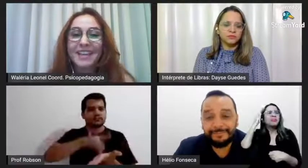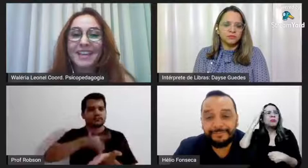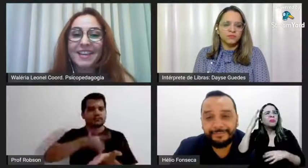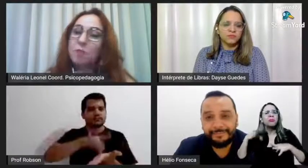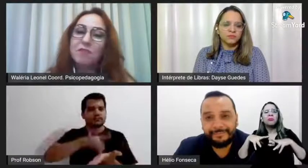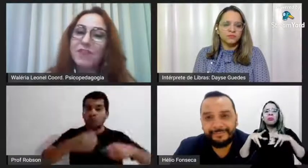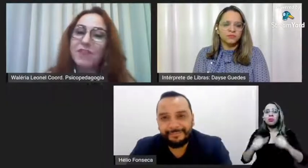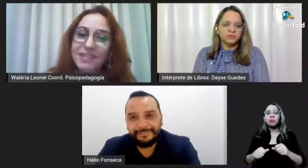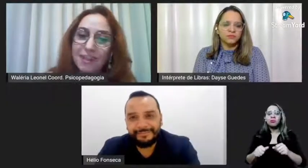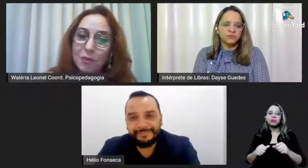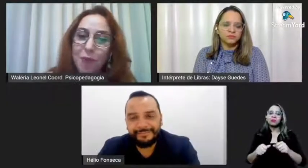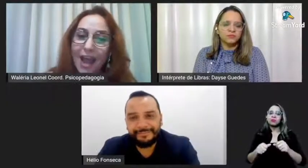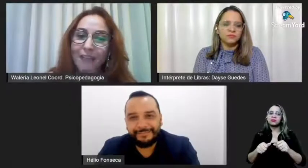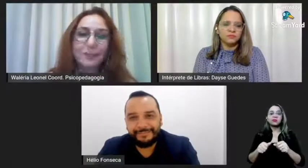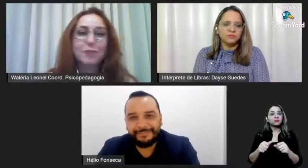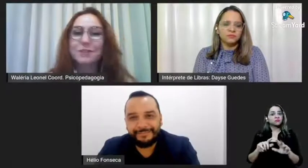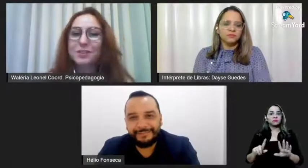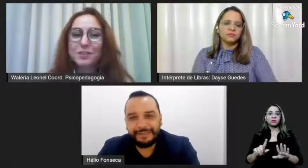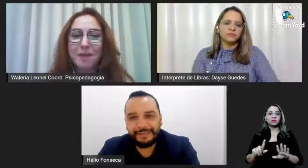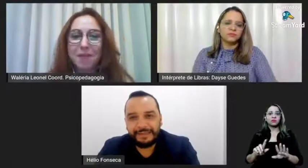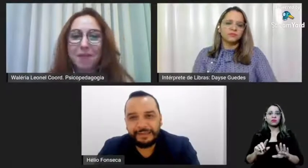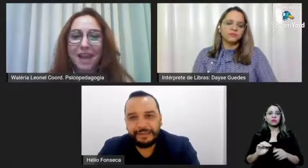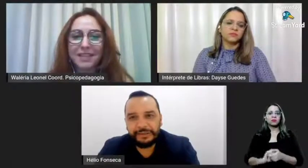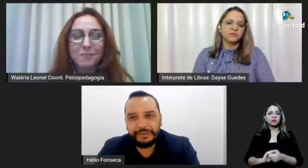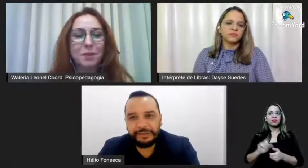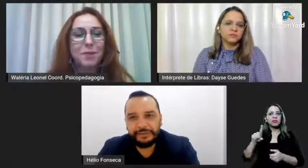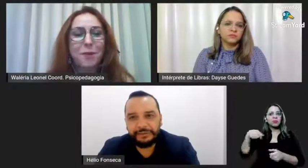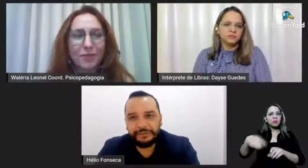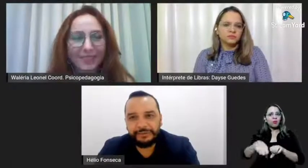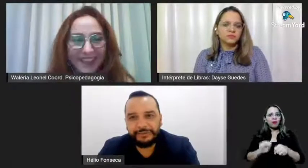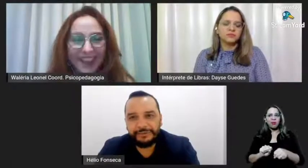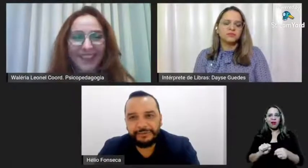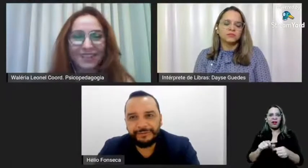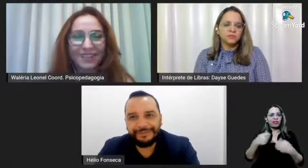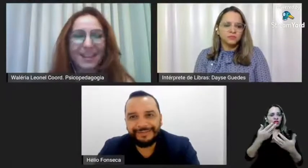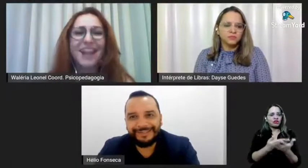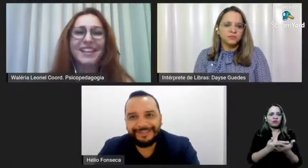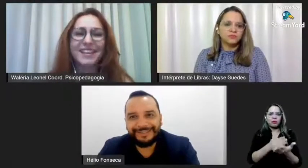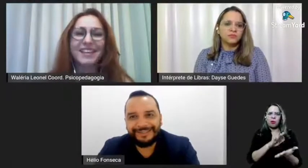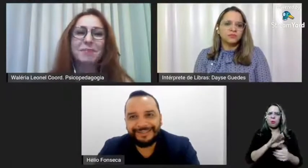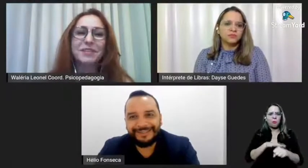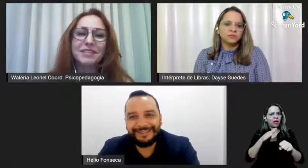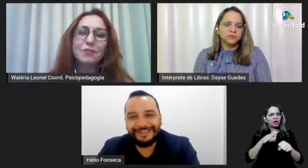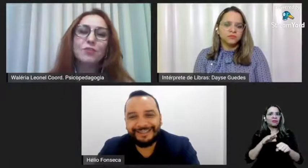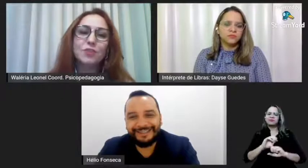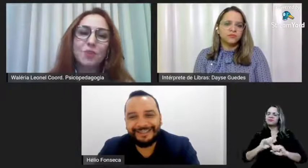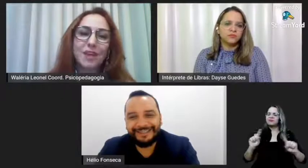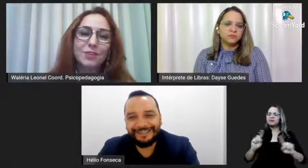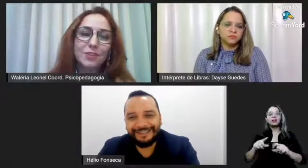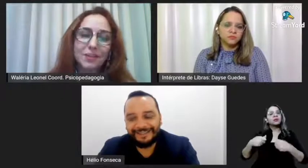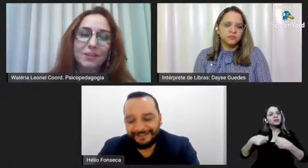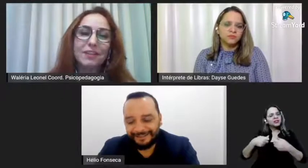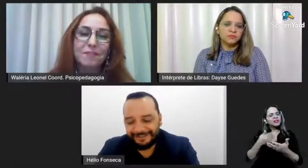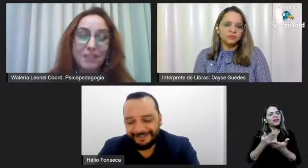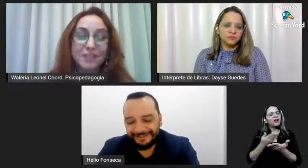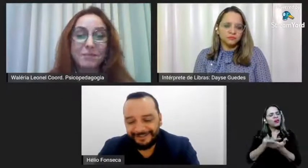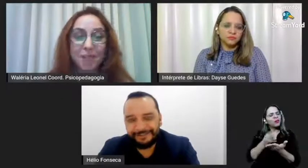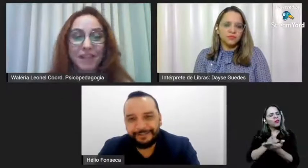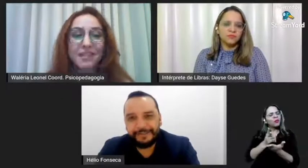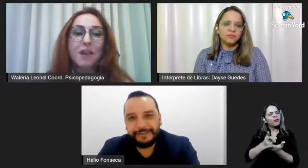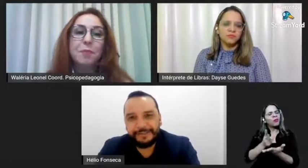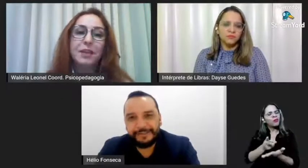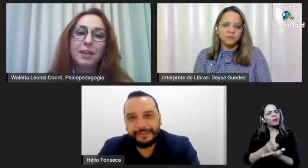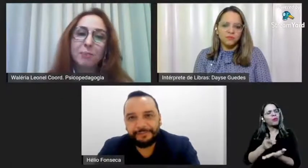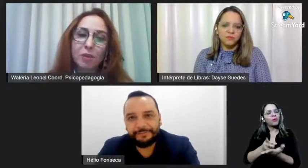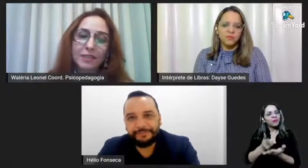né? E que uma vez graduado, que ele não precisa estudar mais, pelo contrário, né? Aí que ele precisa continuar estudando cada vez